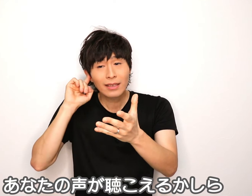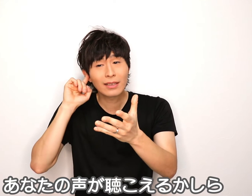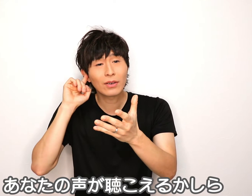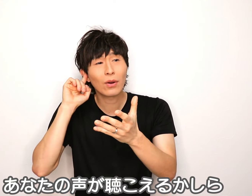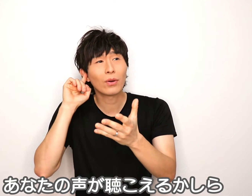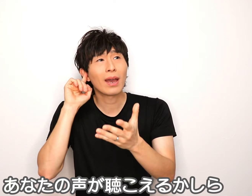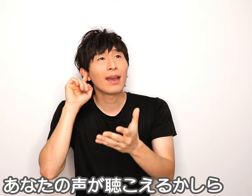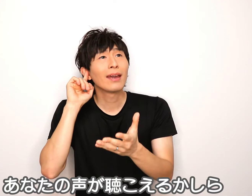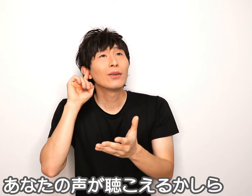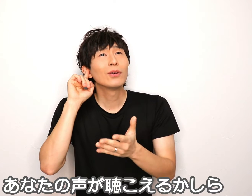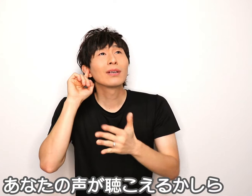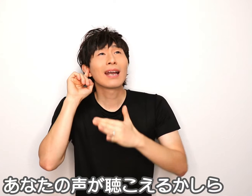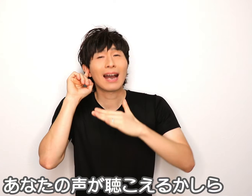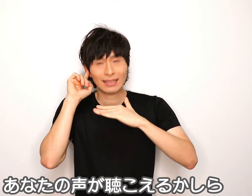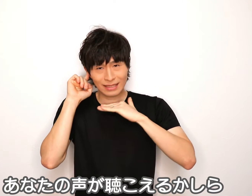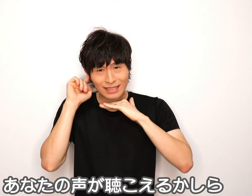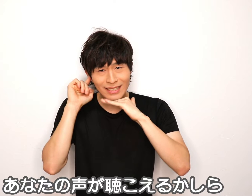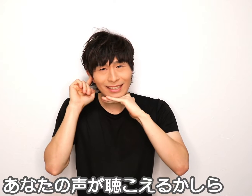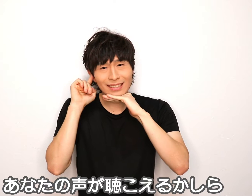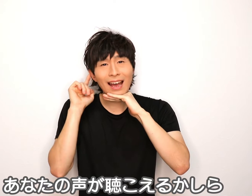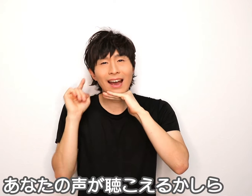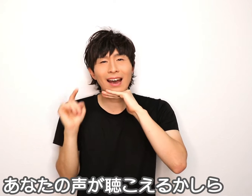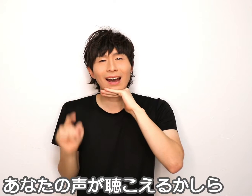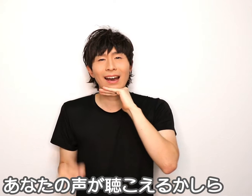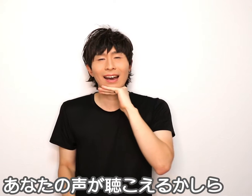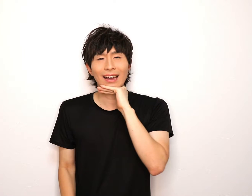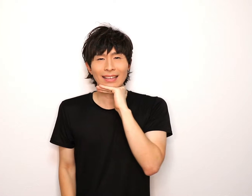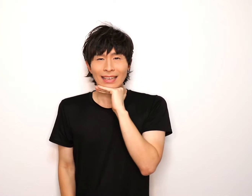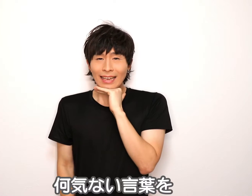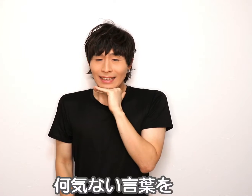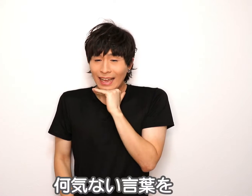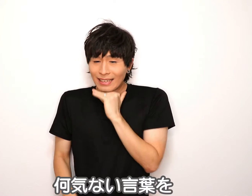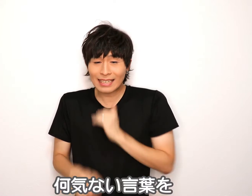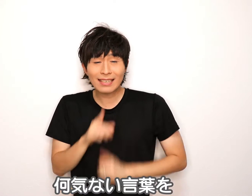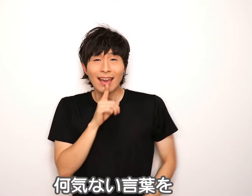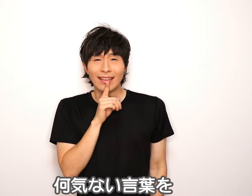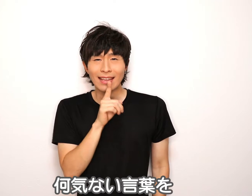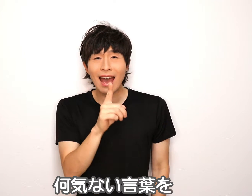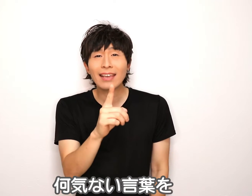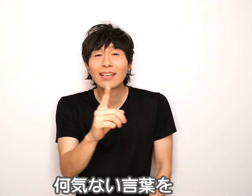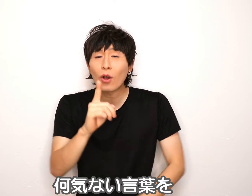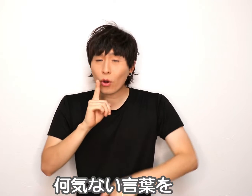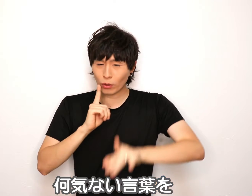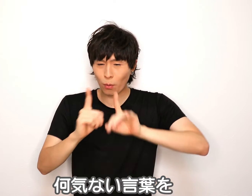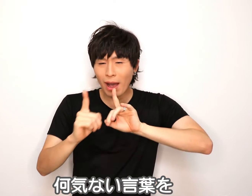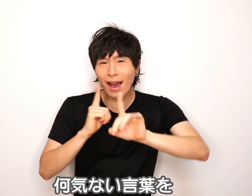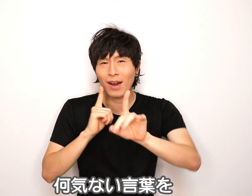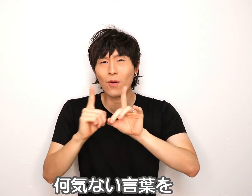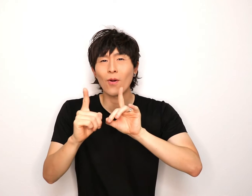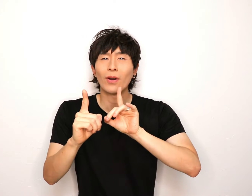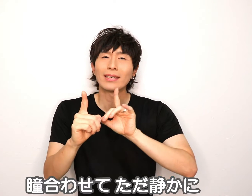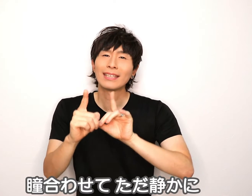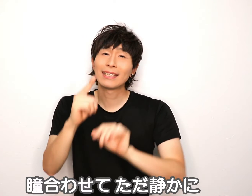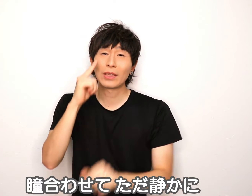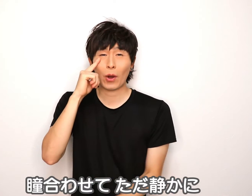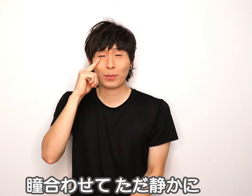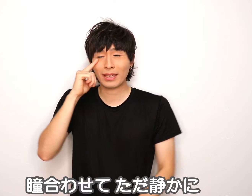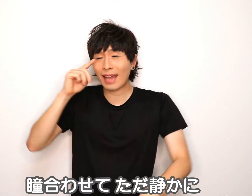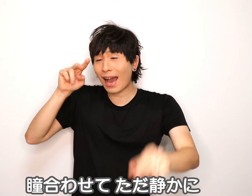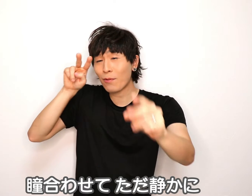聞こえるかしら。何気ない言葉を瞳合わ